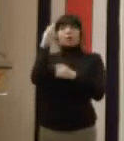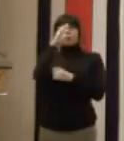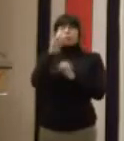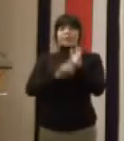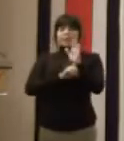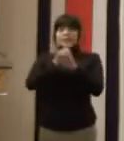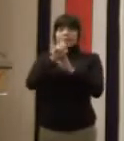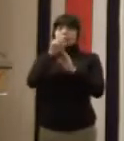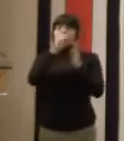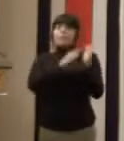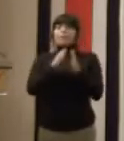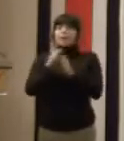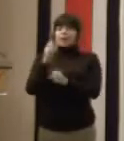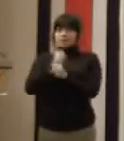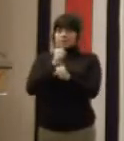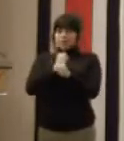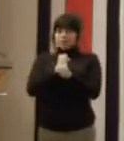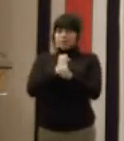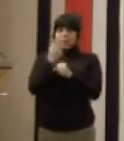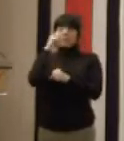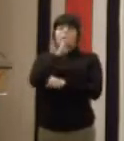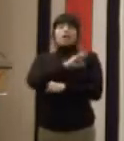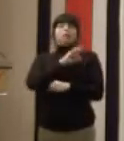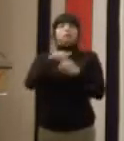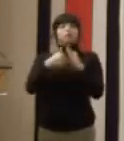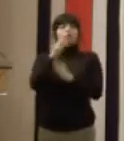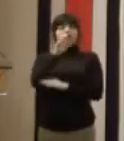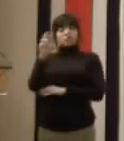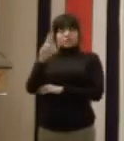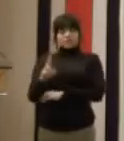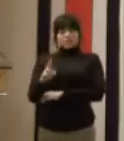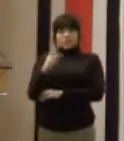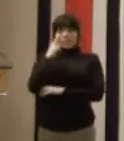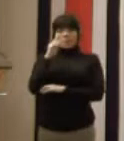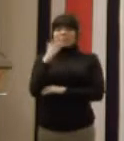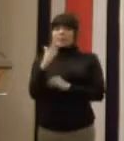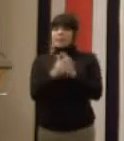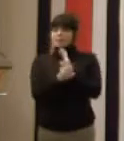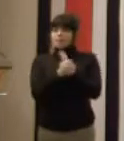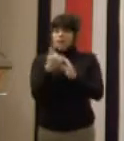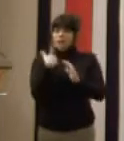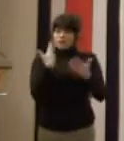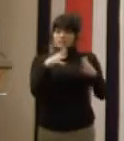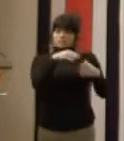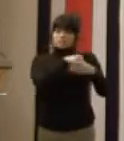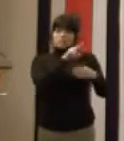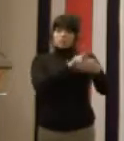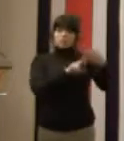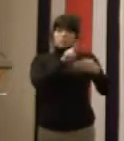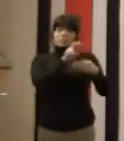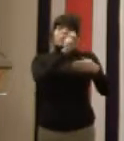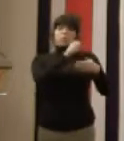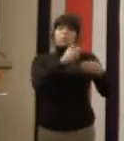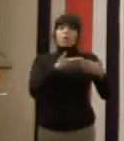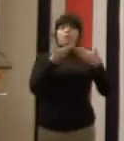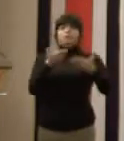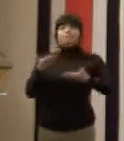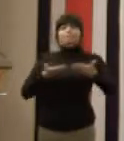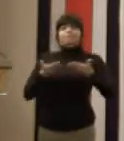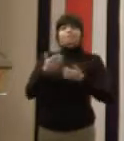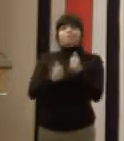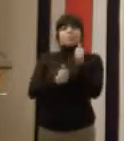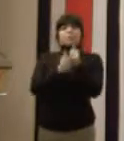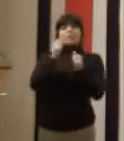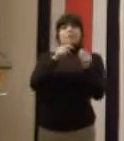desarrollar todo un plan de trabajo por el bien de Costa Rica, para que el talento que hay en las universidades esté al servicio de las